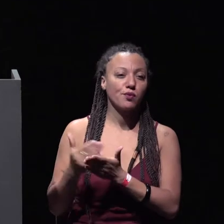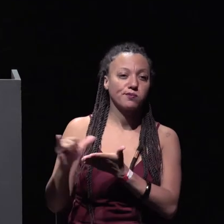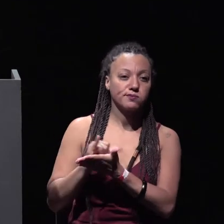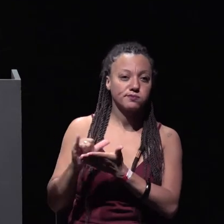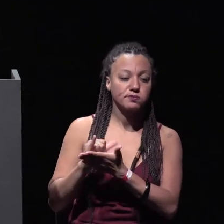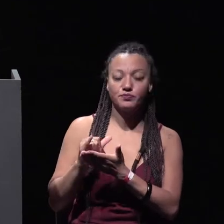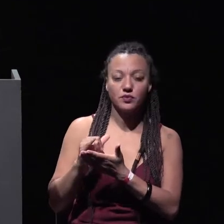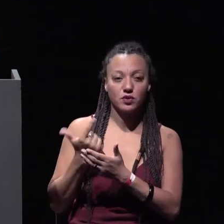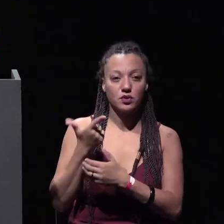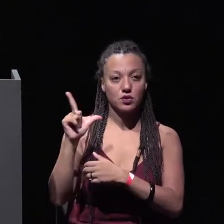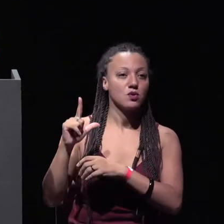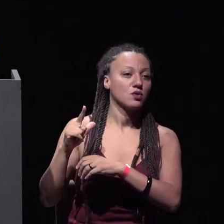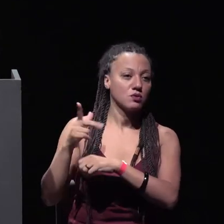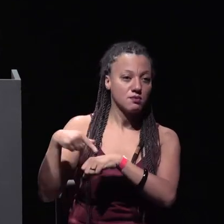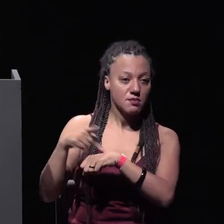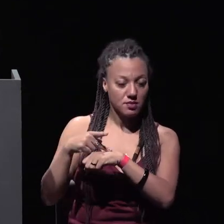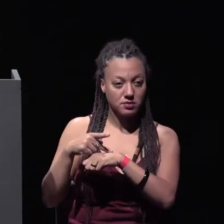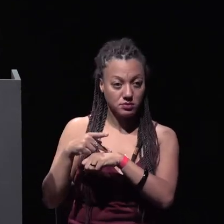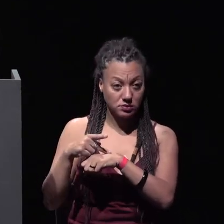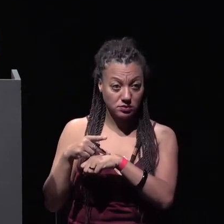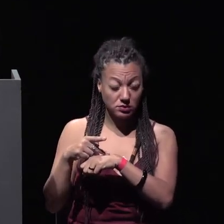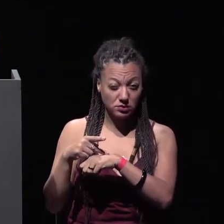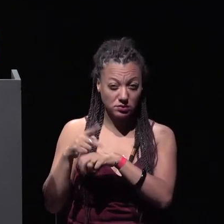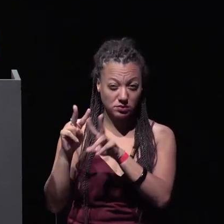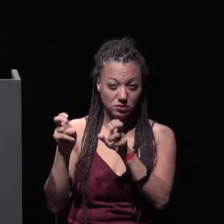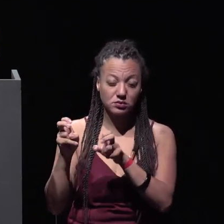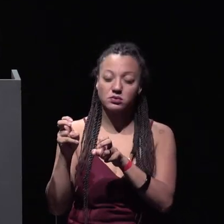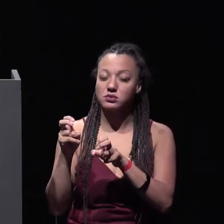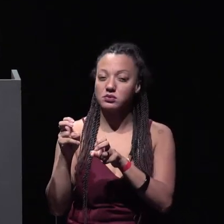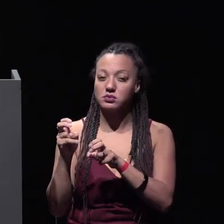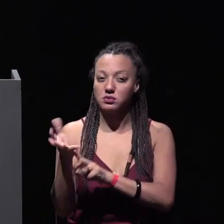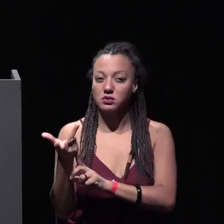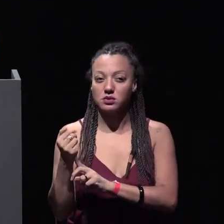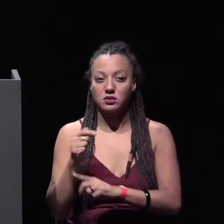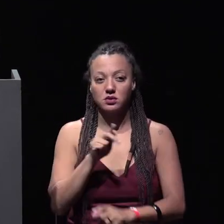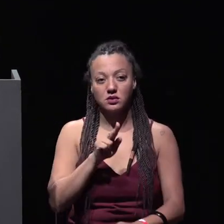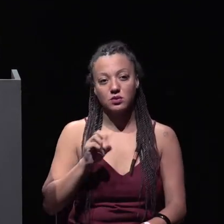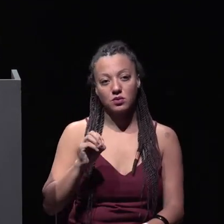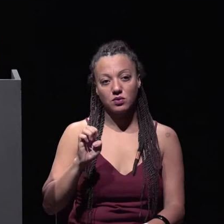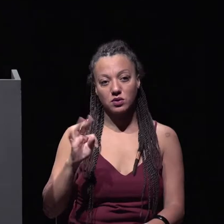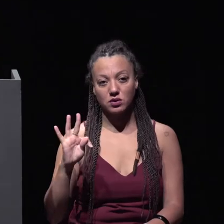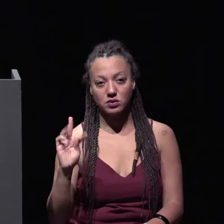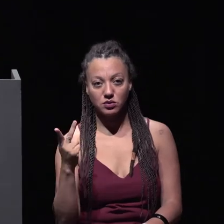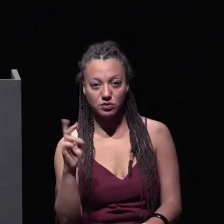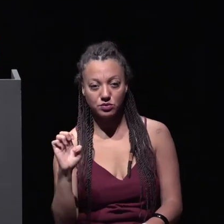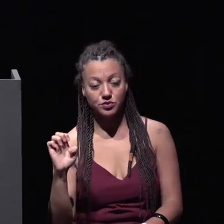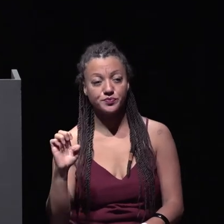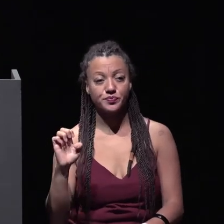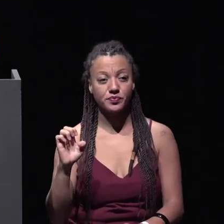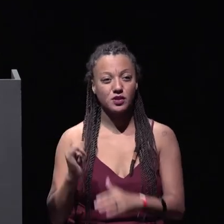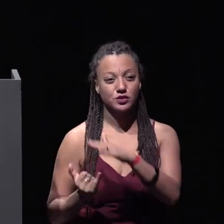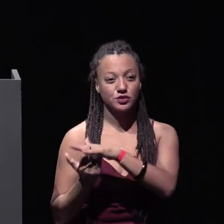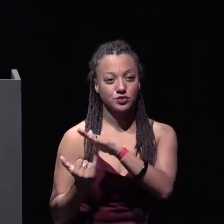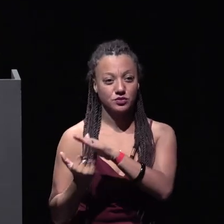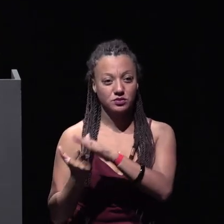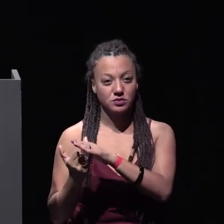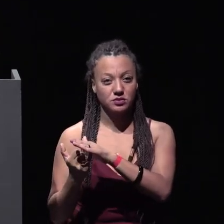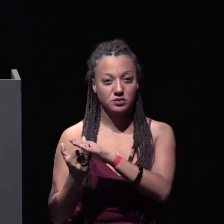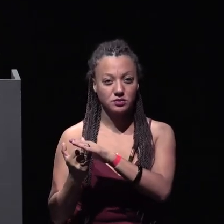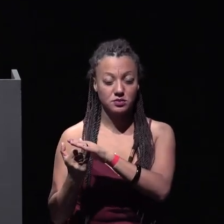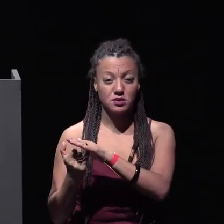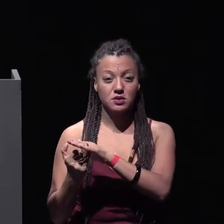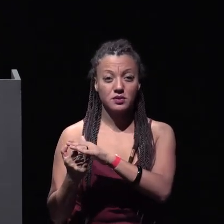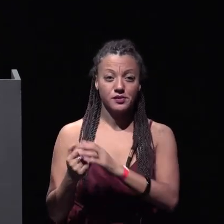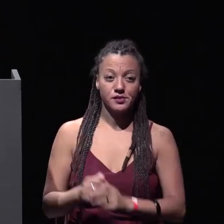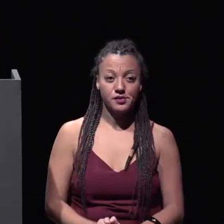forbes tim arte é do gueto reserch institute e membro da antiga 3